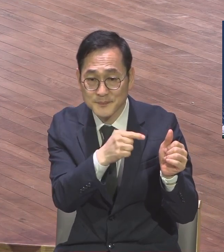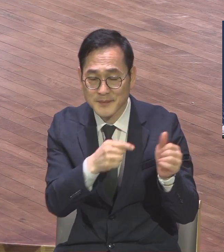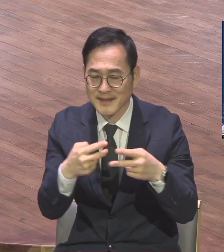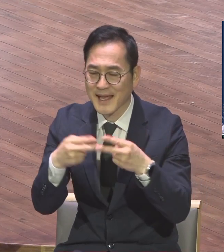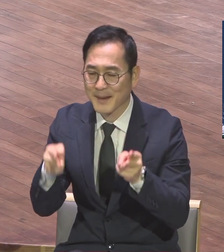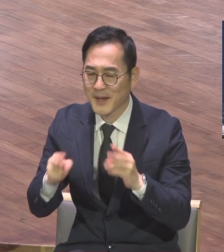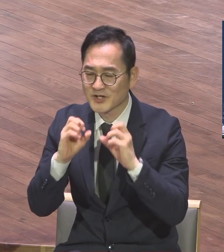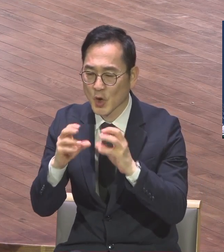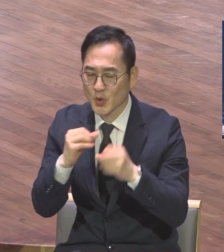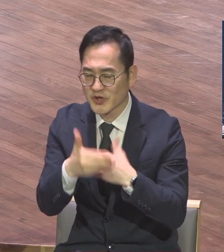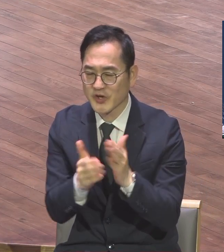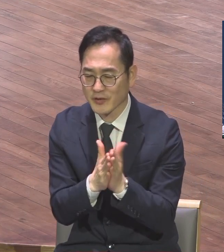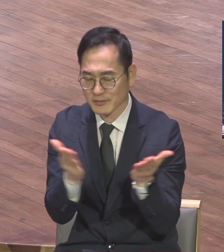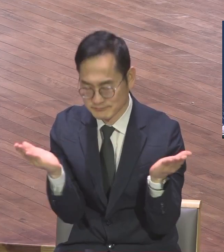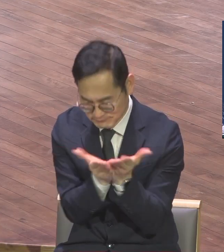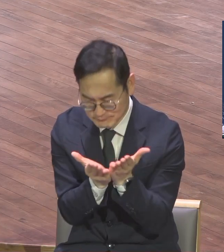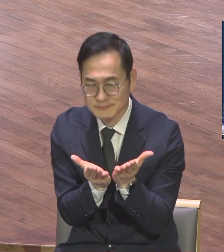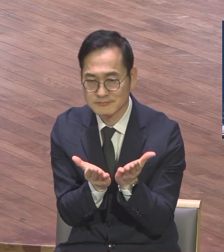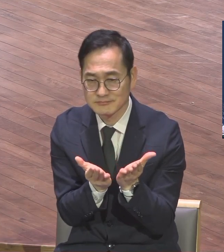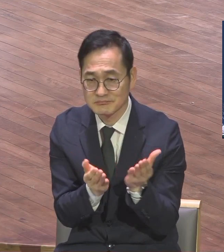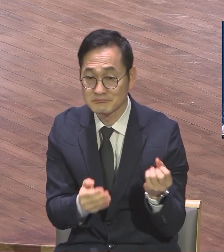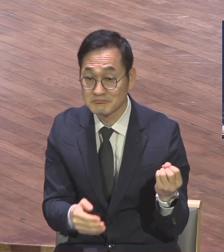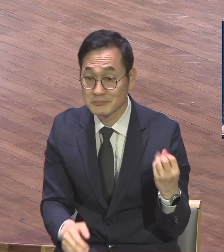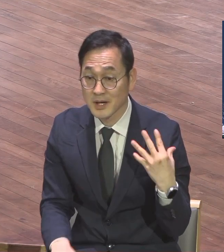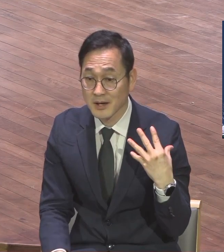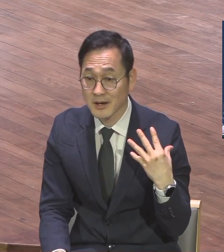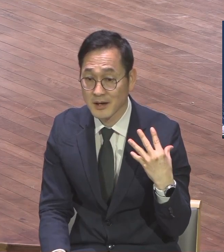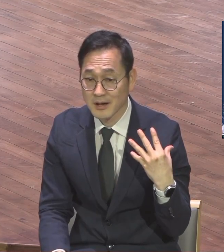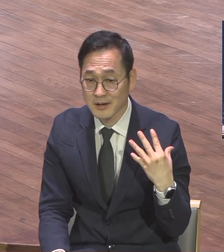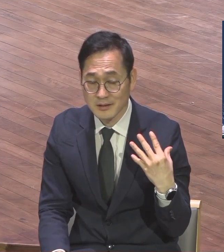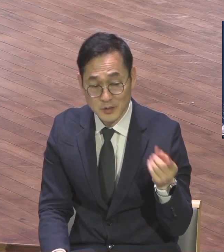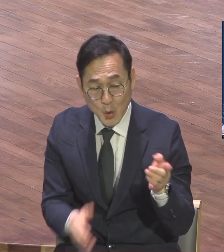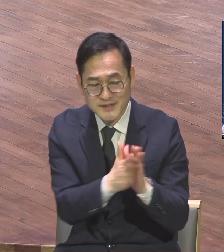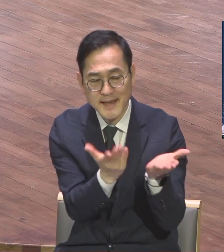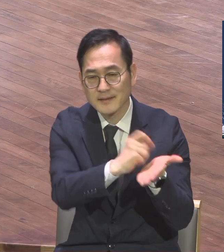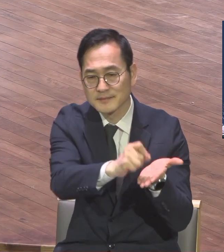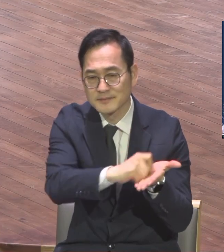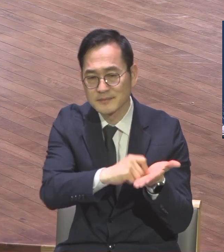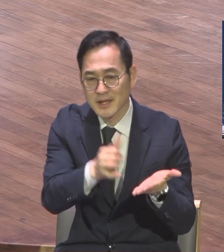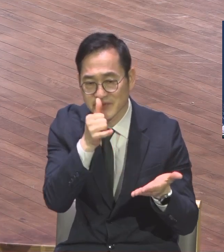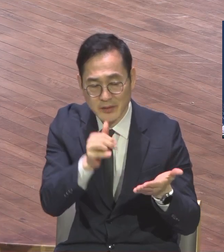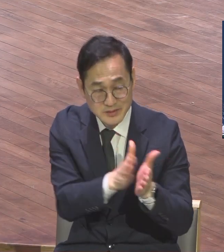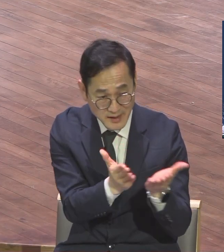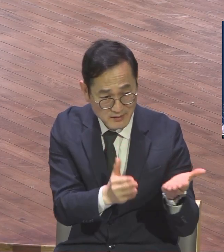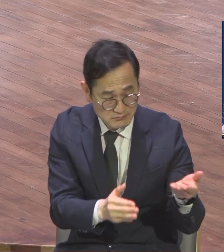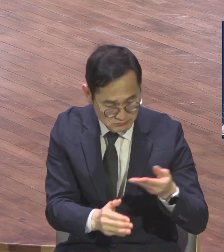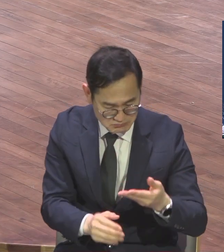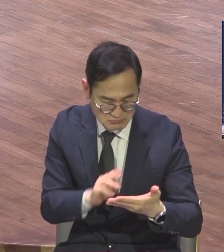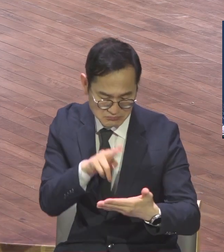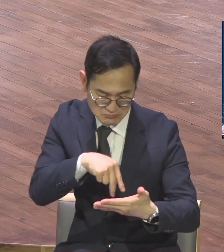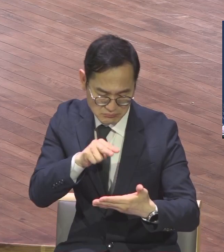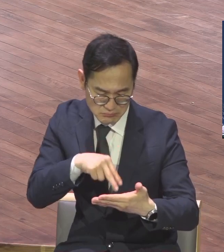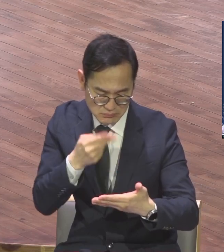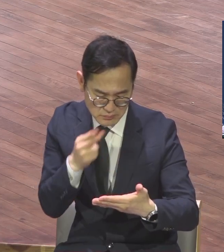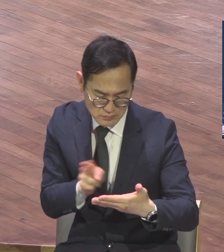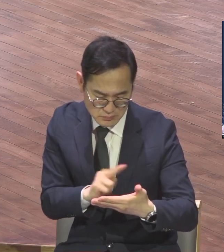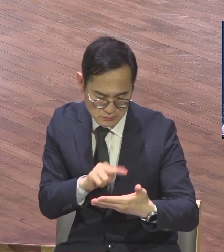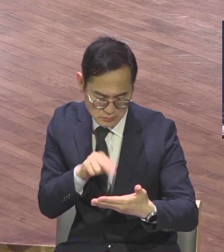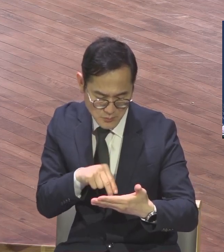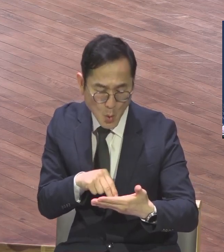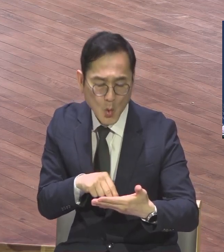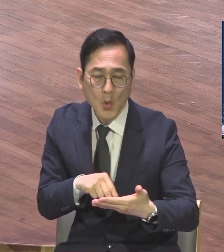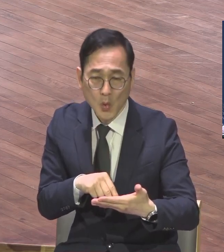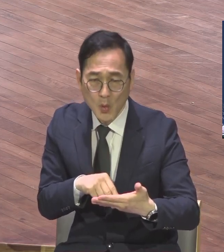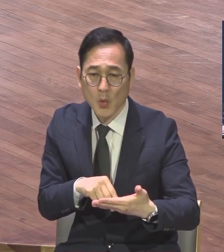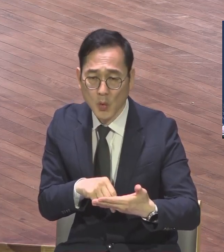다락방 전도는 성경적이다. 여기 책을 내셨는데 저도 읽어봤는데 아주 잘